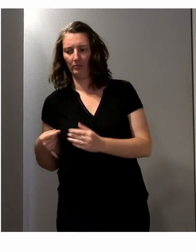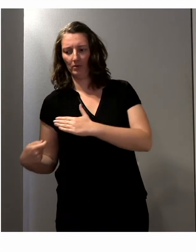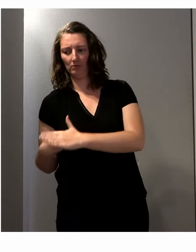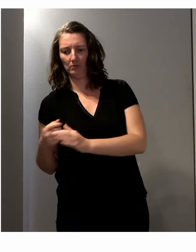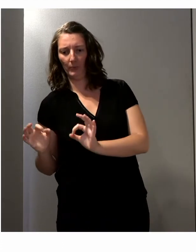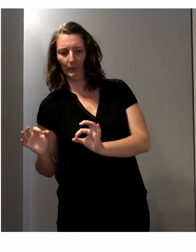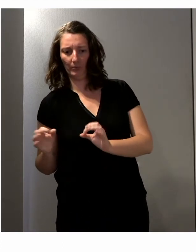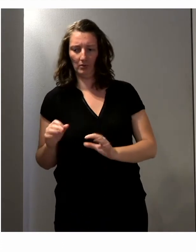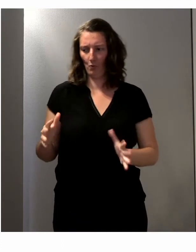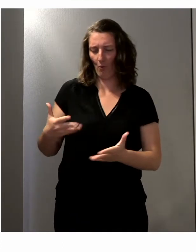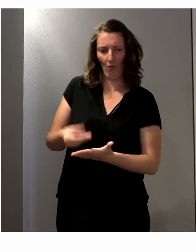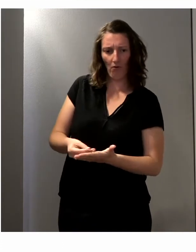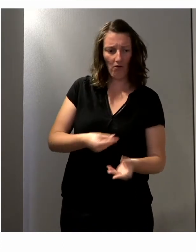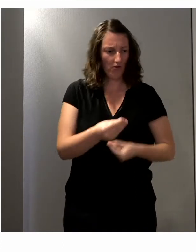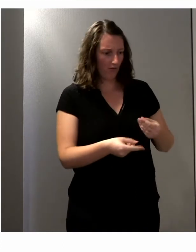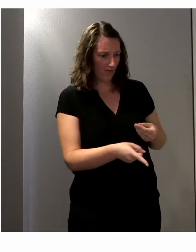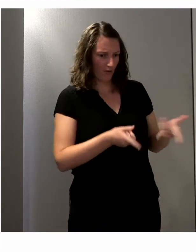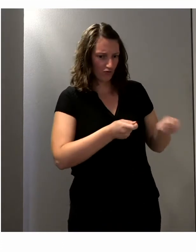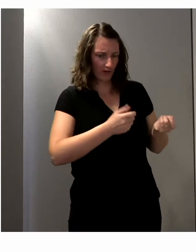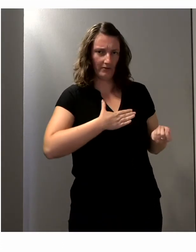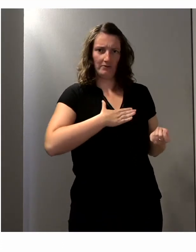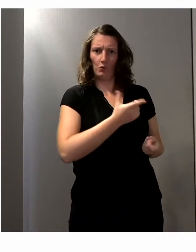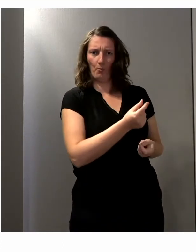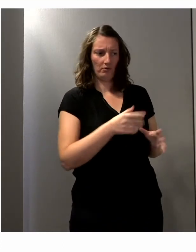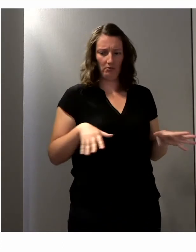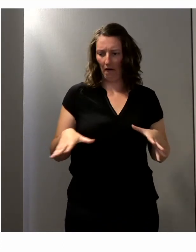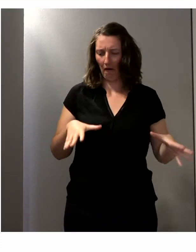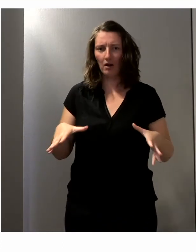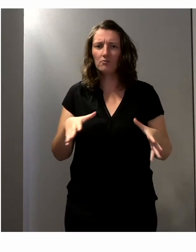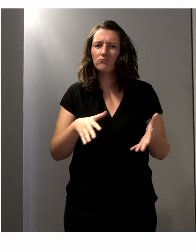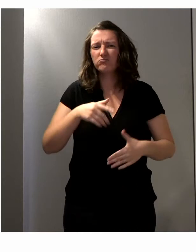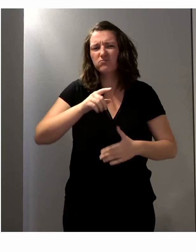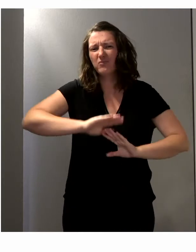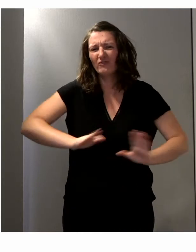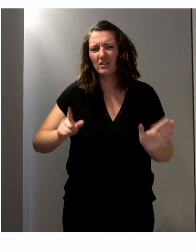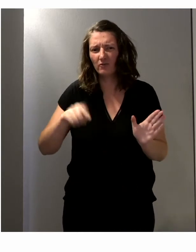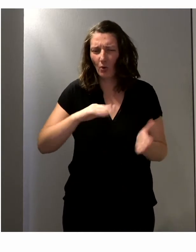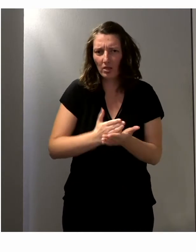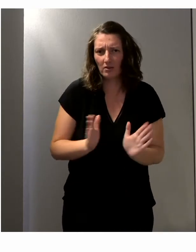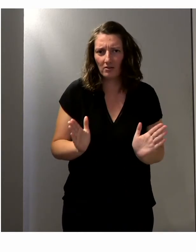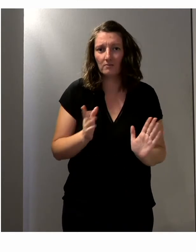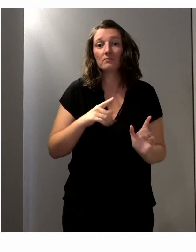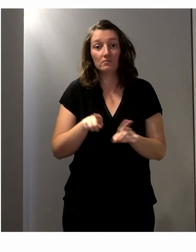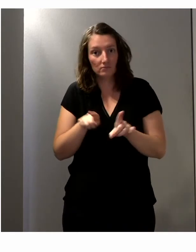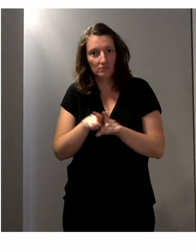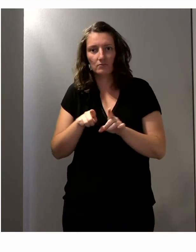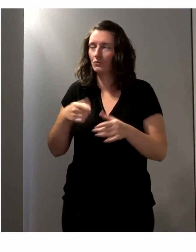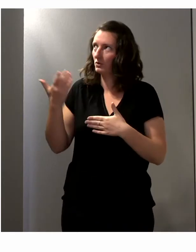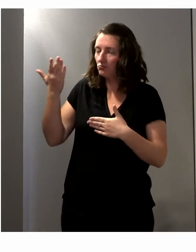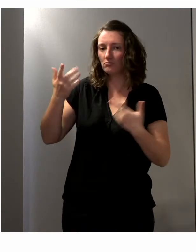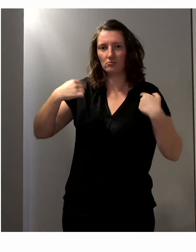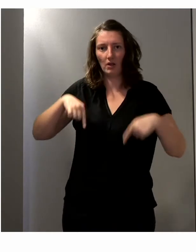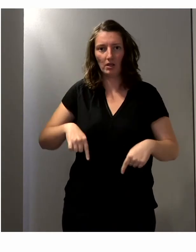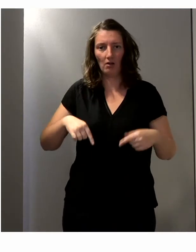affectif. Et également à la protection et à l'aide de l'État. Deuxième recommandation, parce qu'il faut